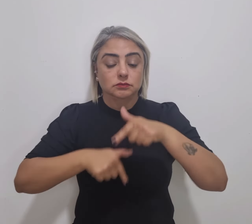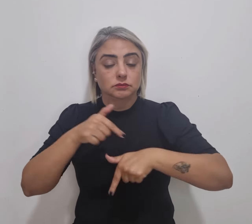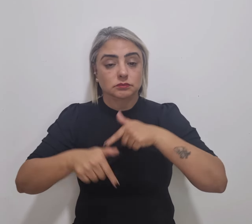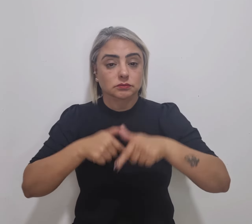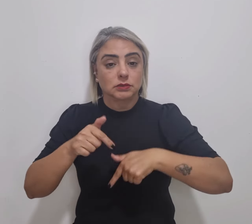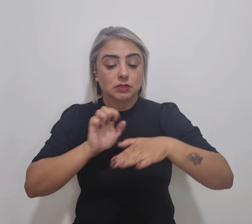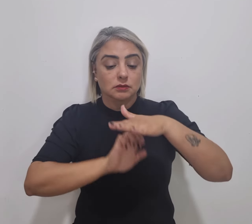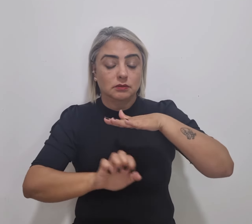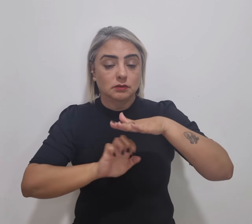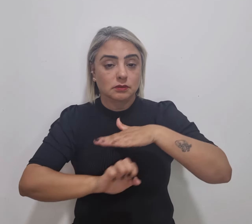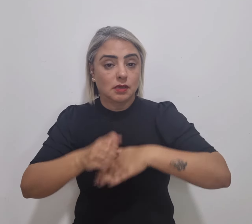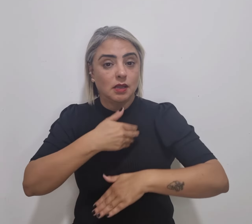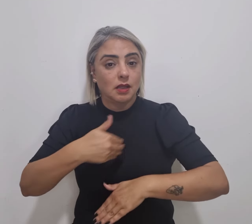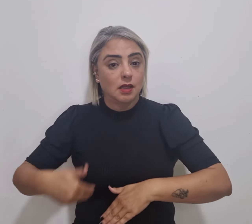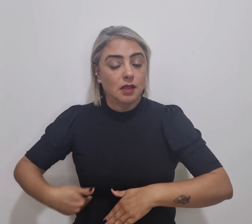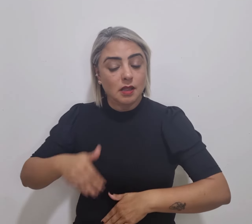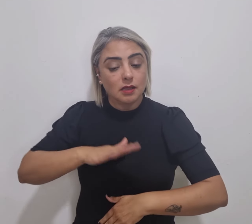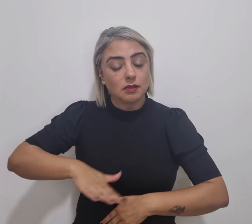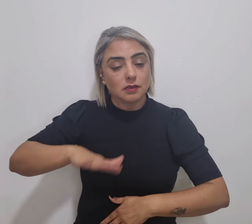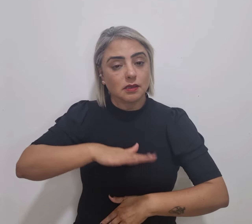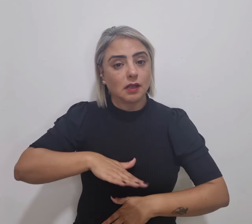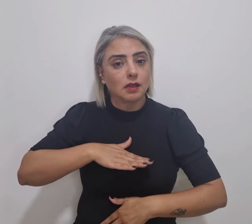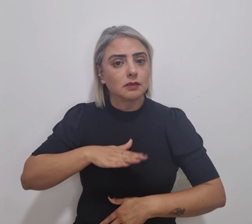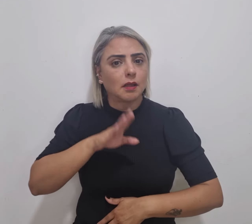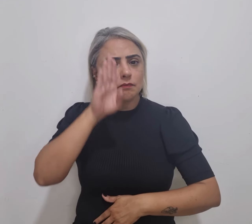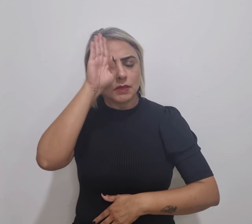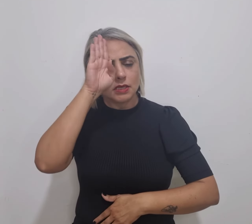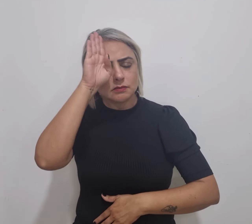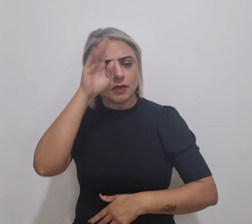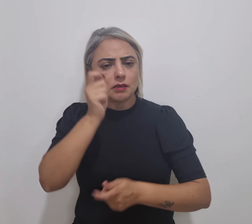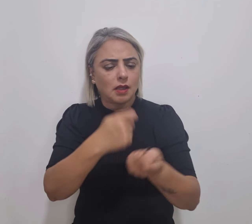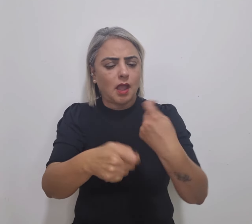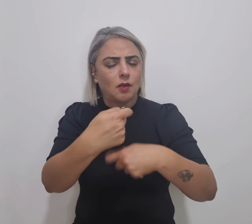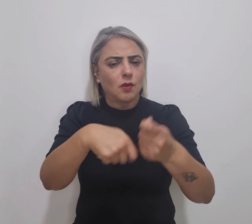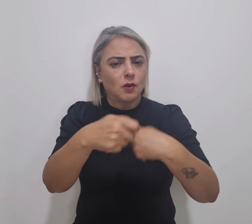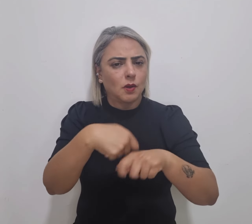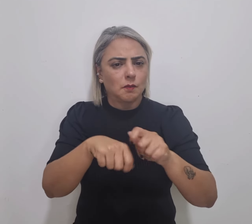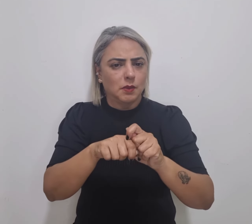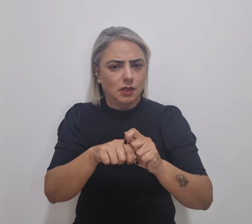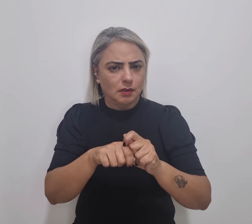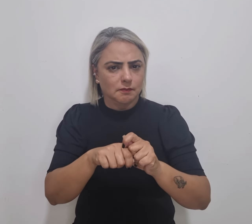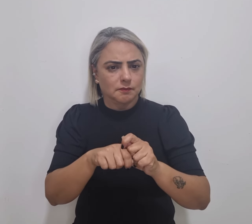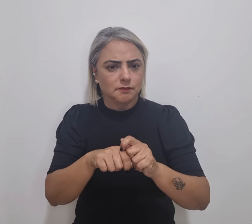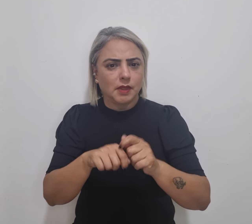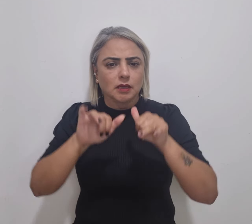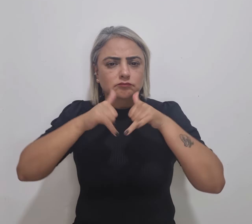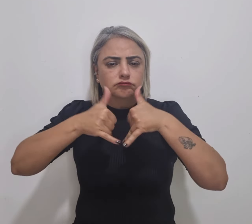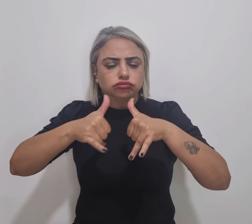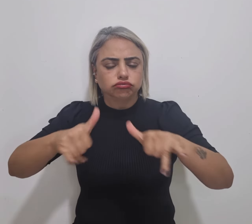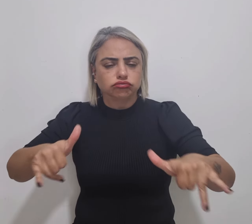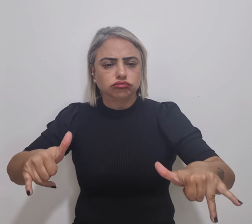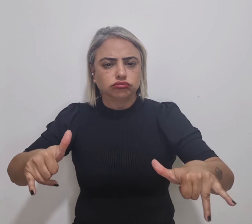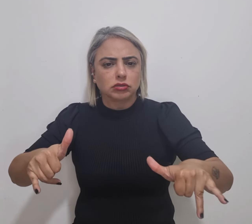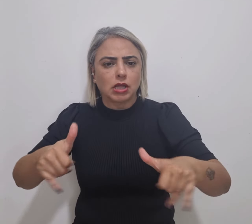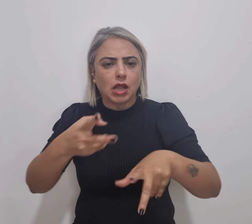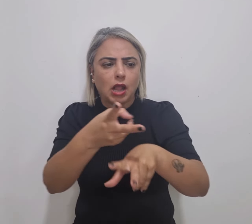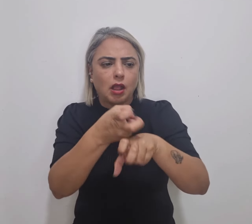estatais sobre os setores essenciais da economia, como energia e exploração de